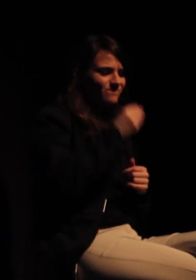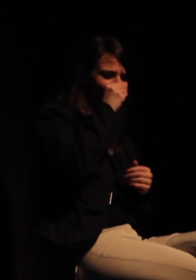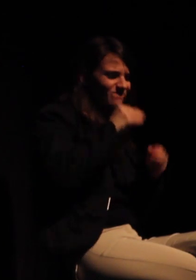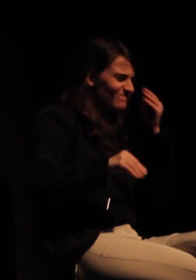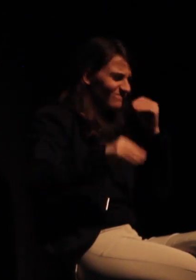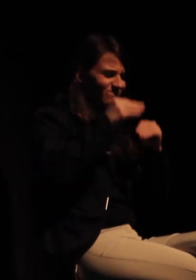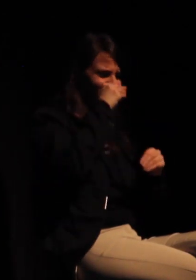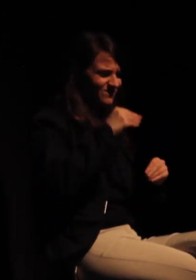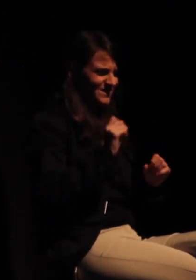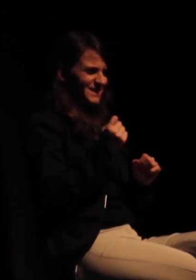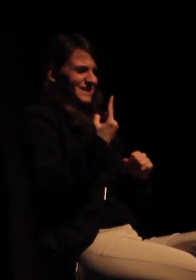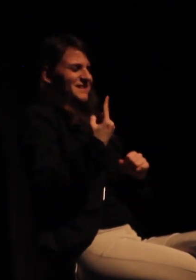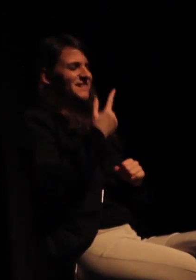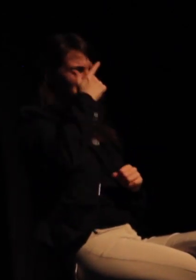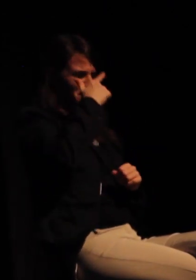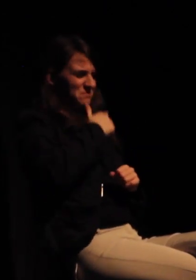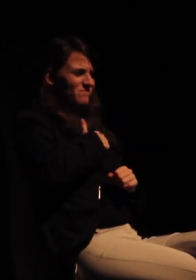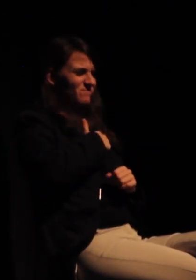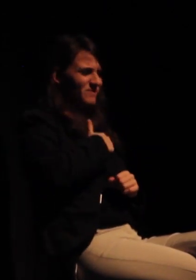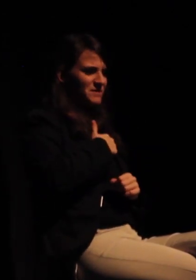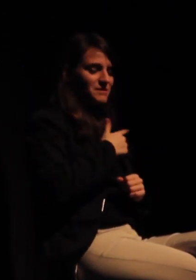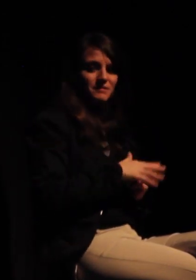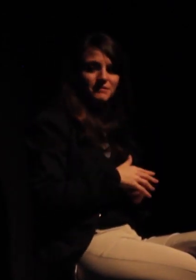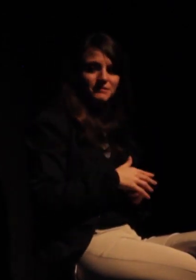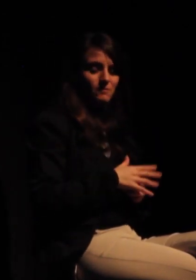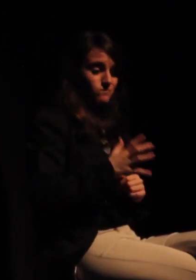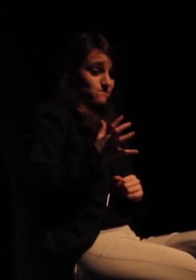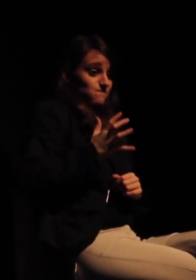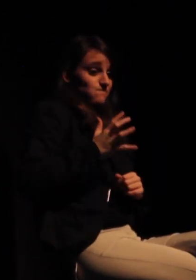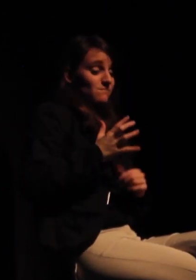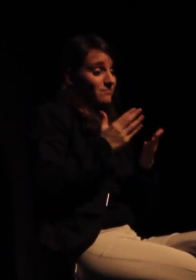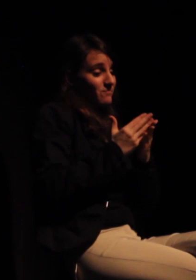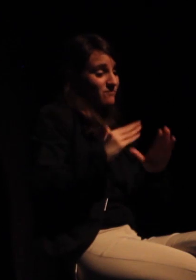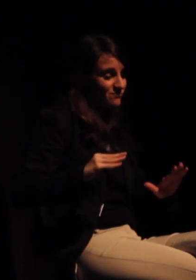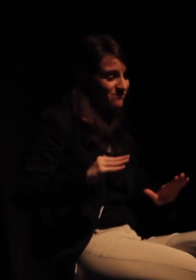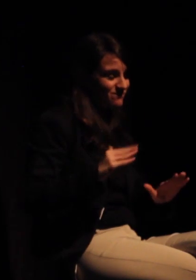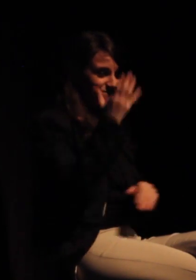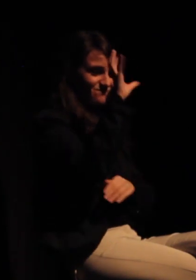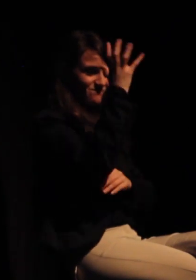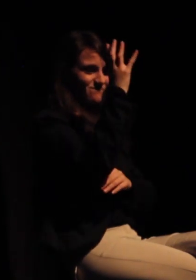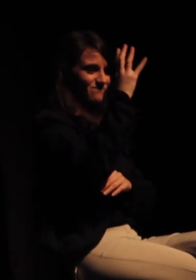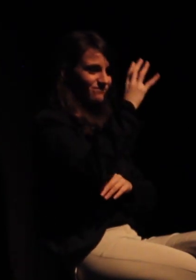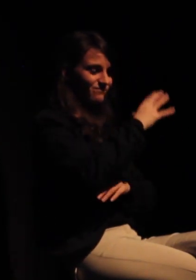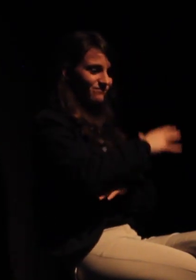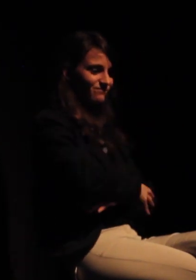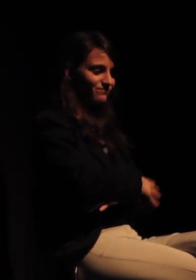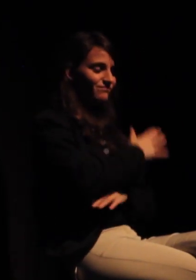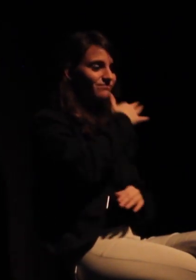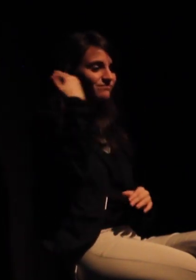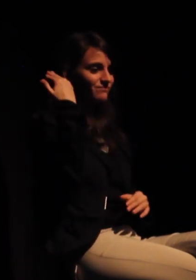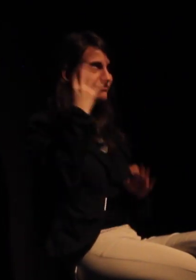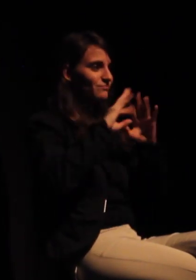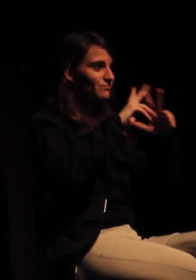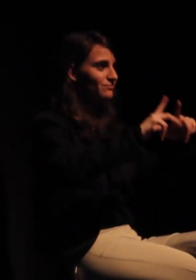desprezada, é muito esquisita, é muito feia. Porque a Vale é riquíssima, mas acabou com o meio ambiente, acabou com as castanheiras